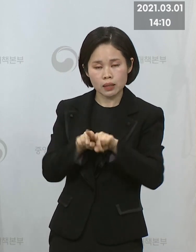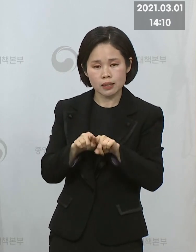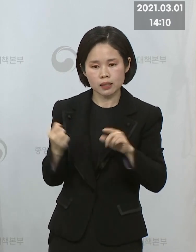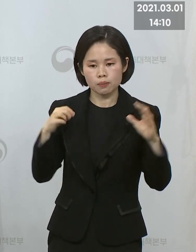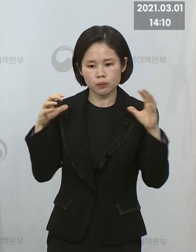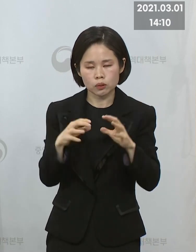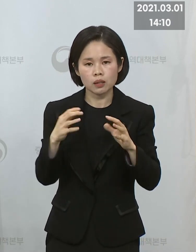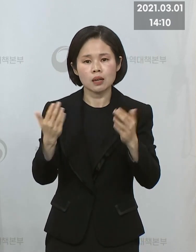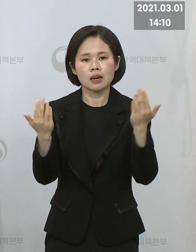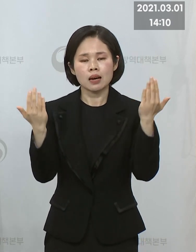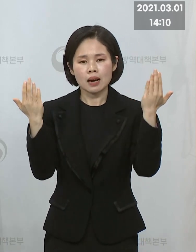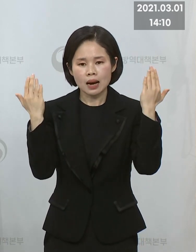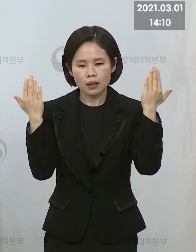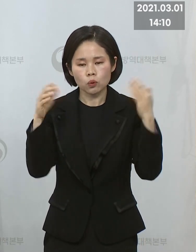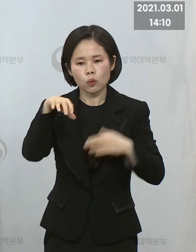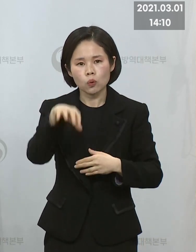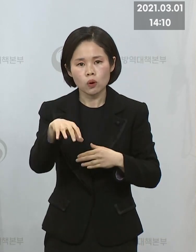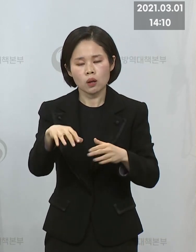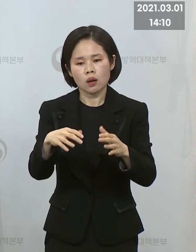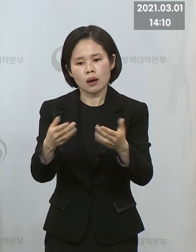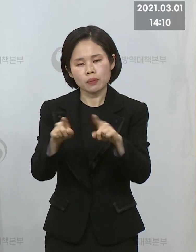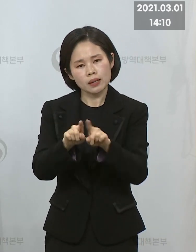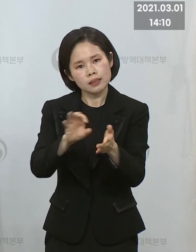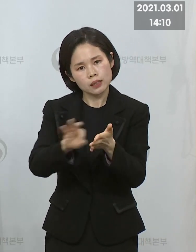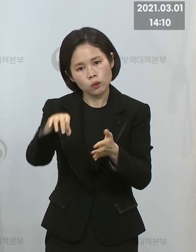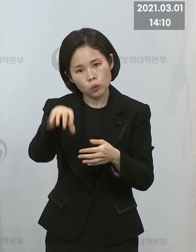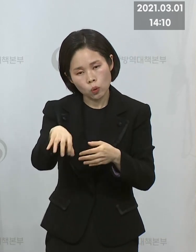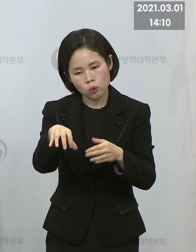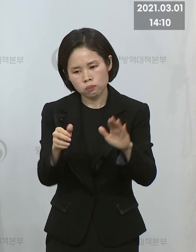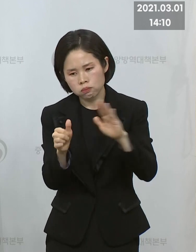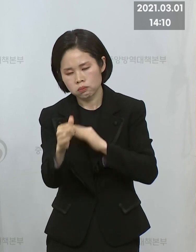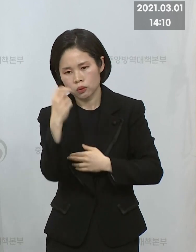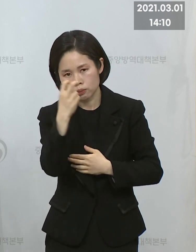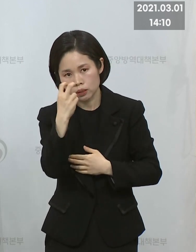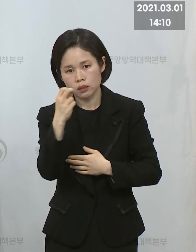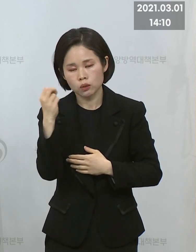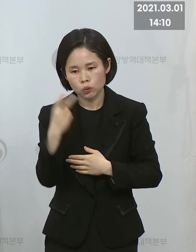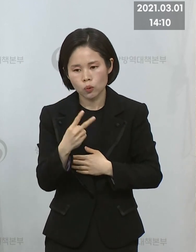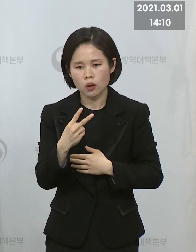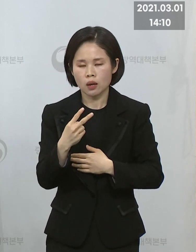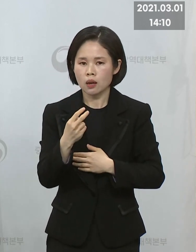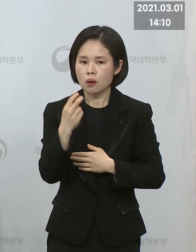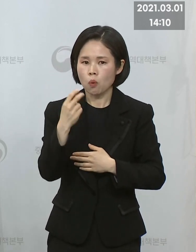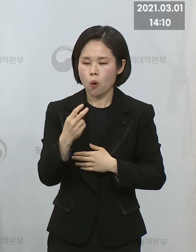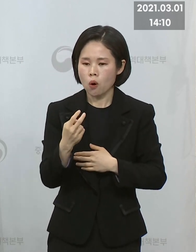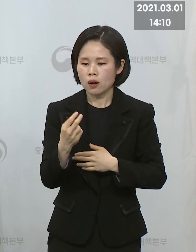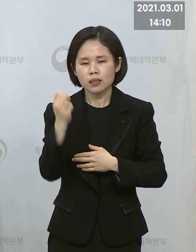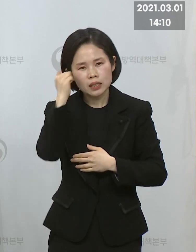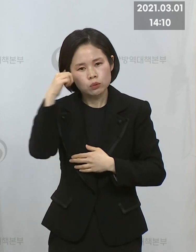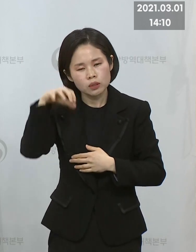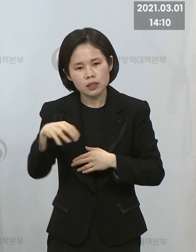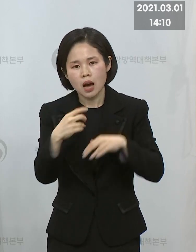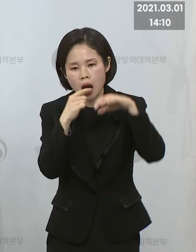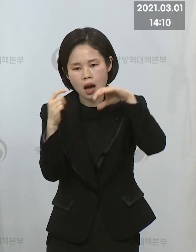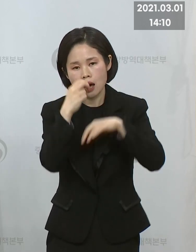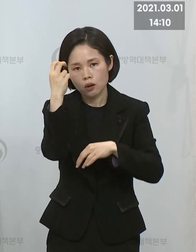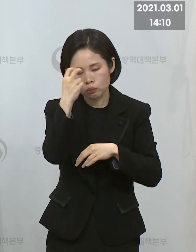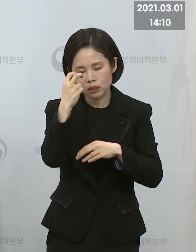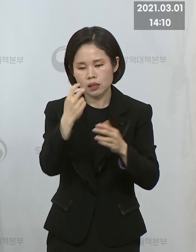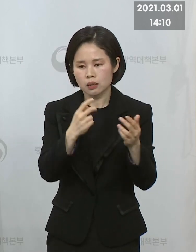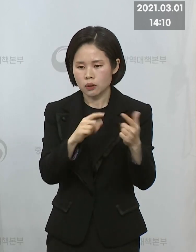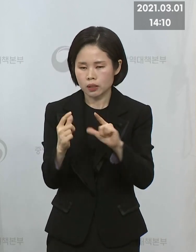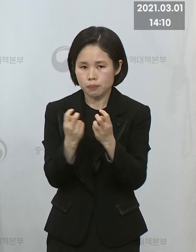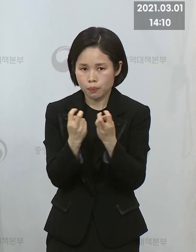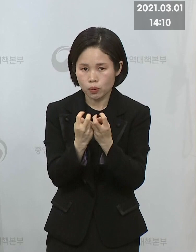공용공간, 기숙사 점검하고 유증상자에 대한 조기 발견 및 검사 의뢰 체계를 정비하여 교내 방역에 만전을